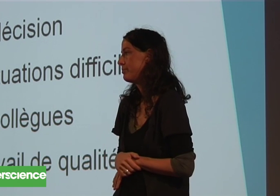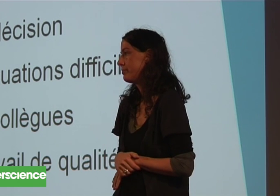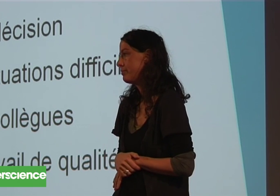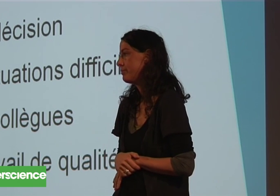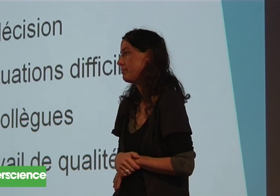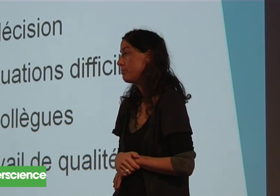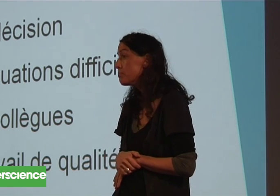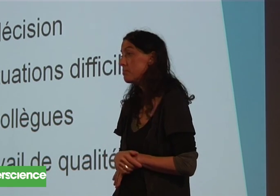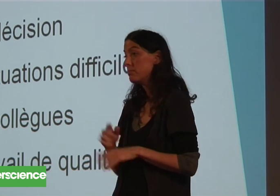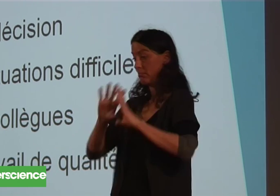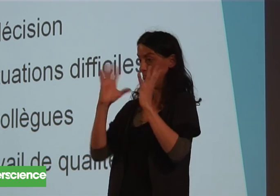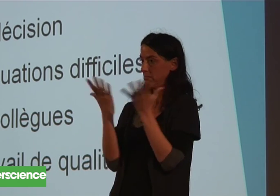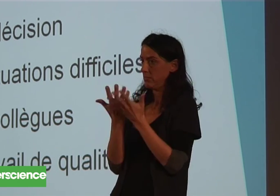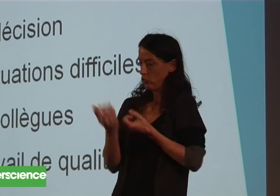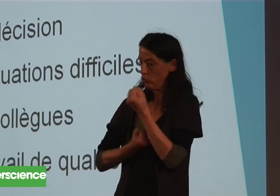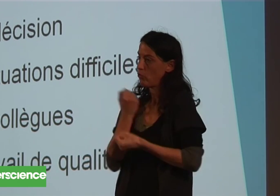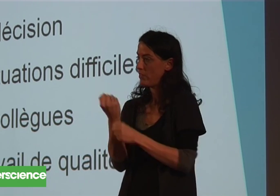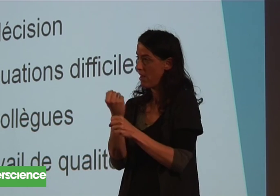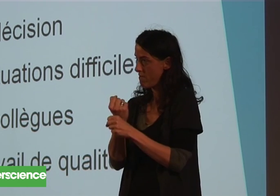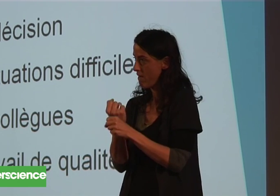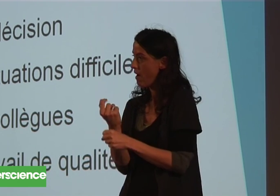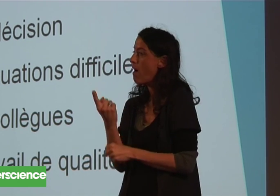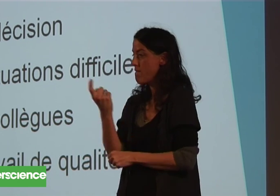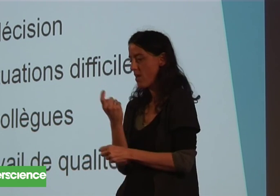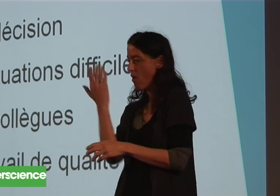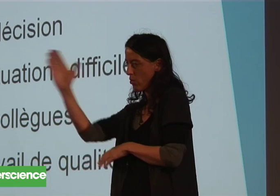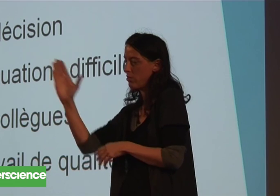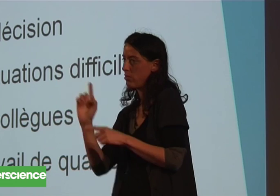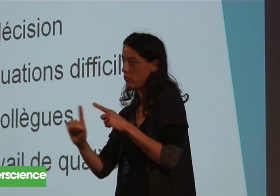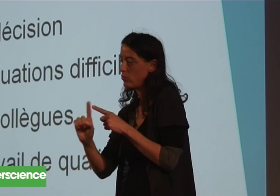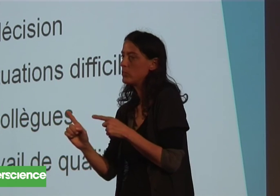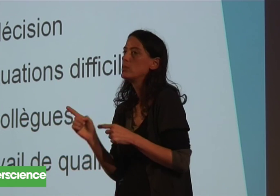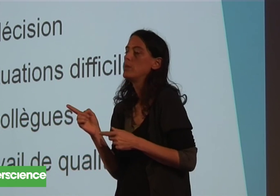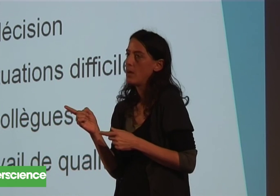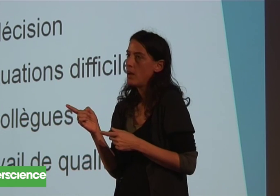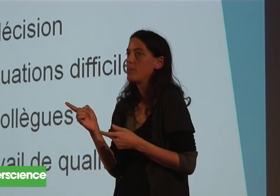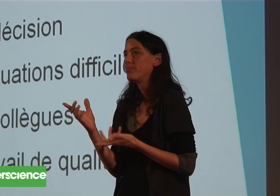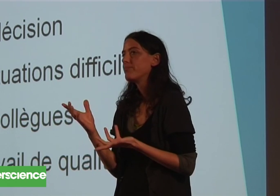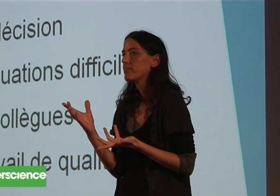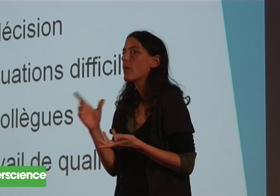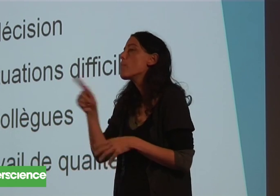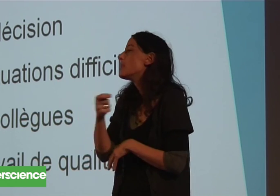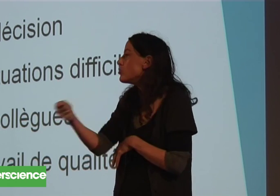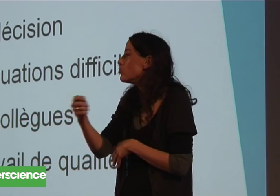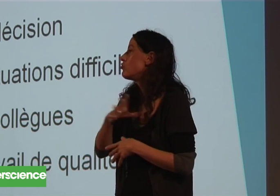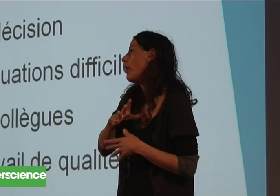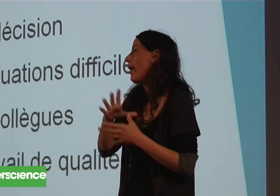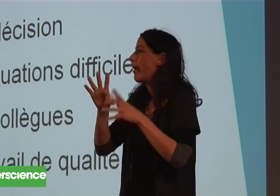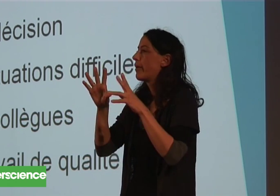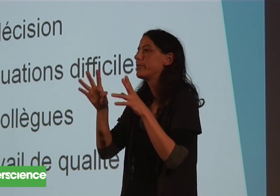Cette souffrance au travail est aussi liée au fait qu'il existe forcément des difficultés de compréhension